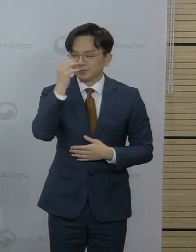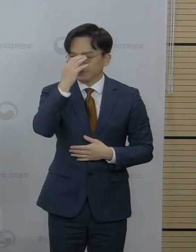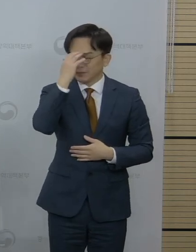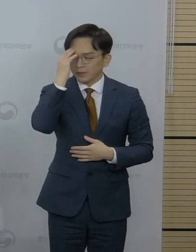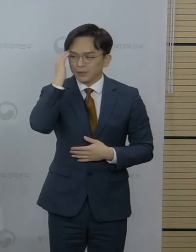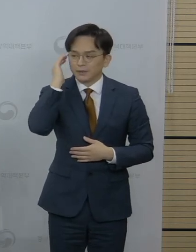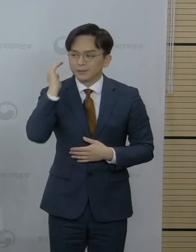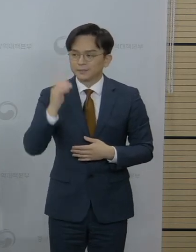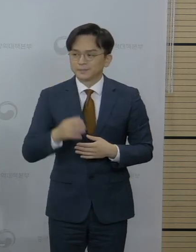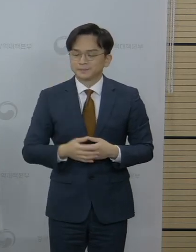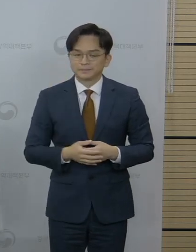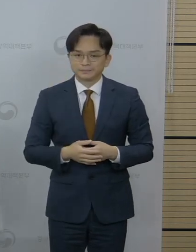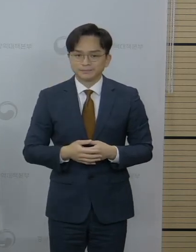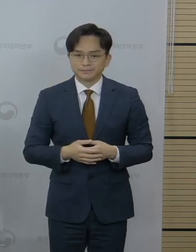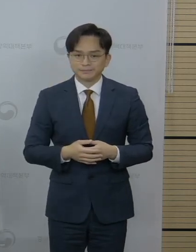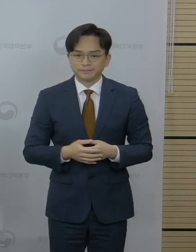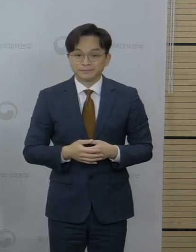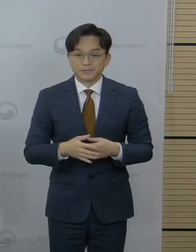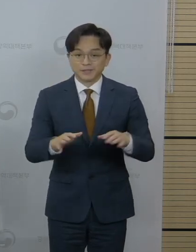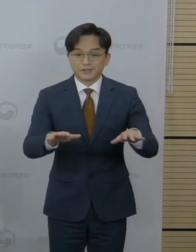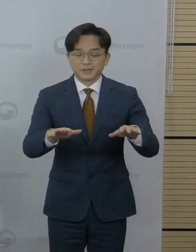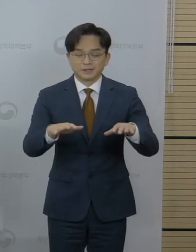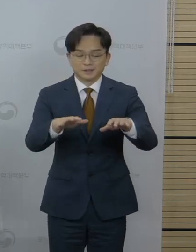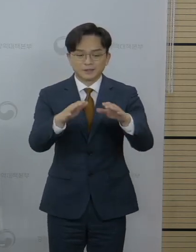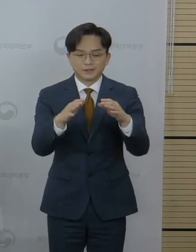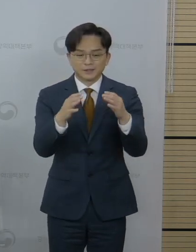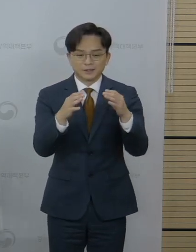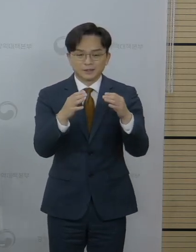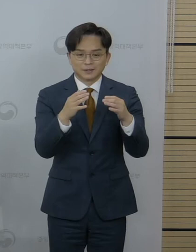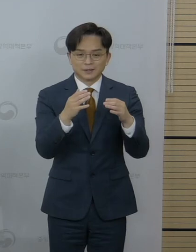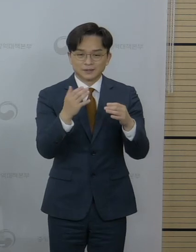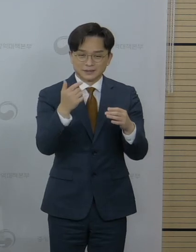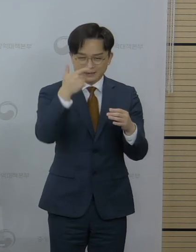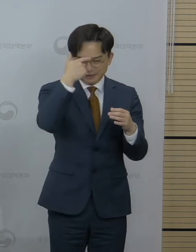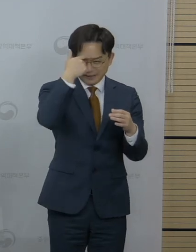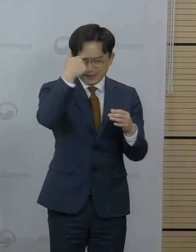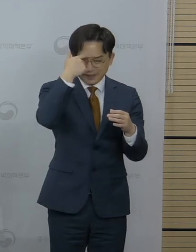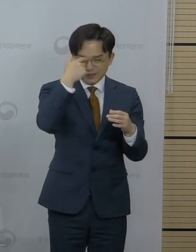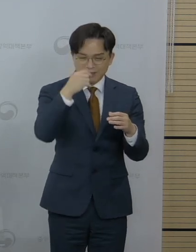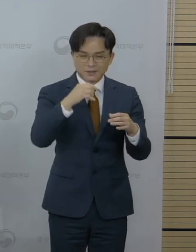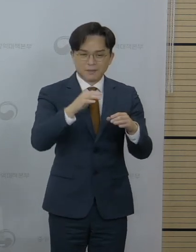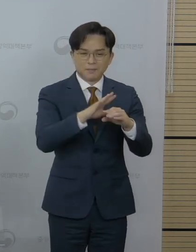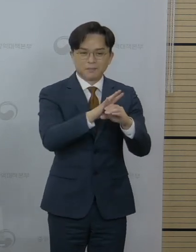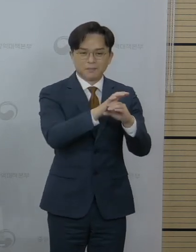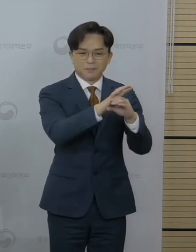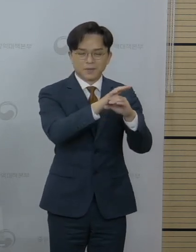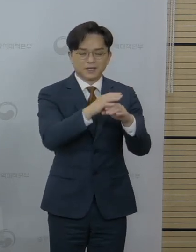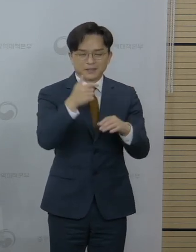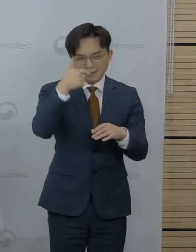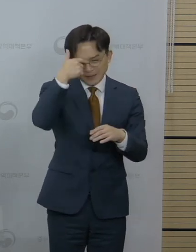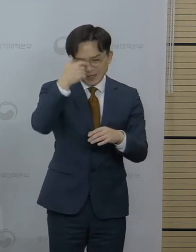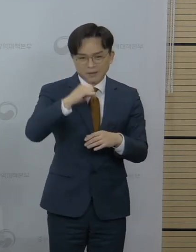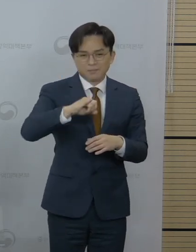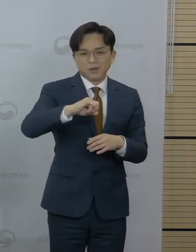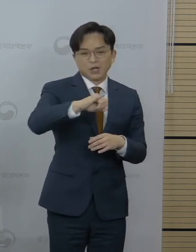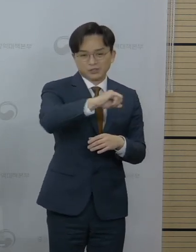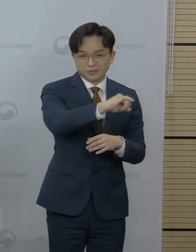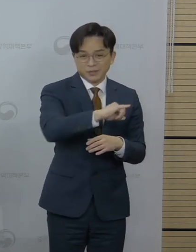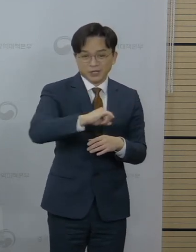때 새롭게 등장하는 감염병의 경우 시간이 지나면 지날수록